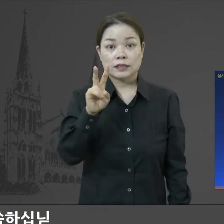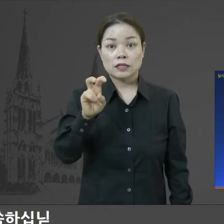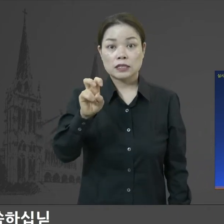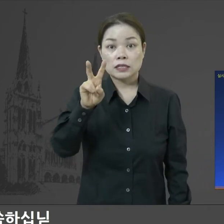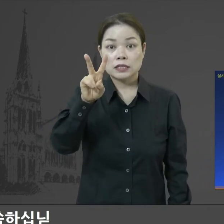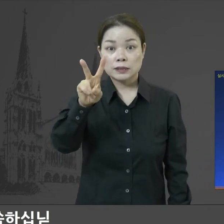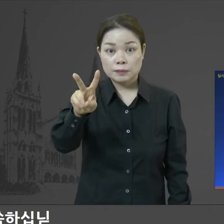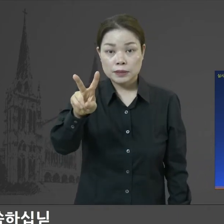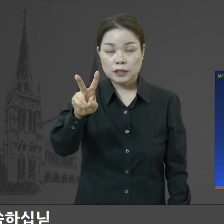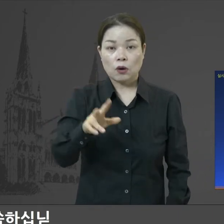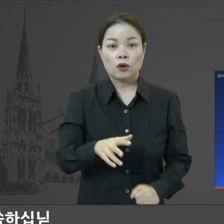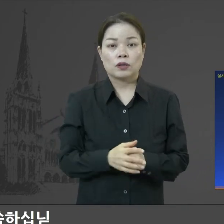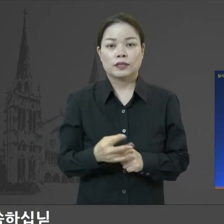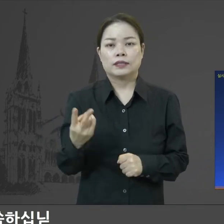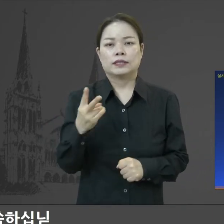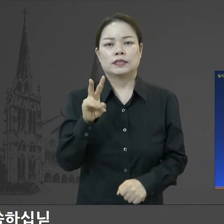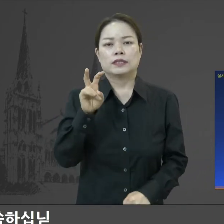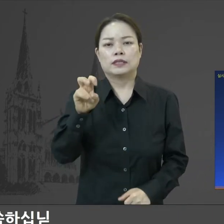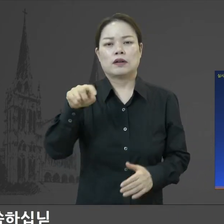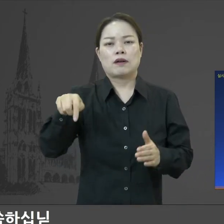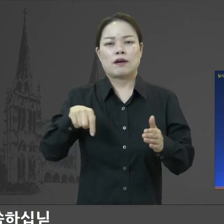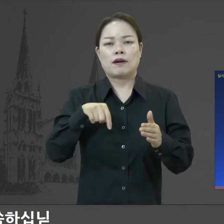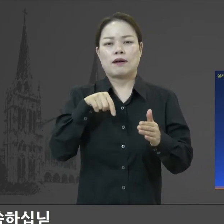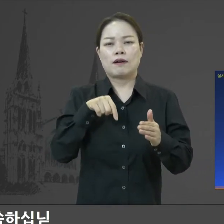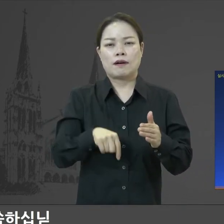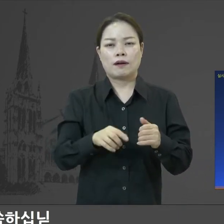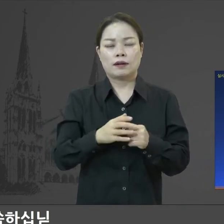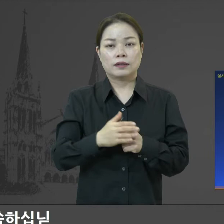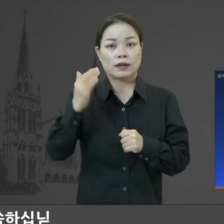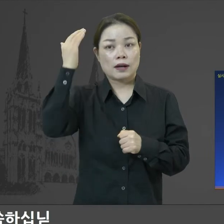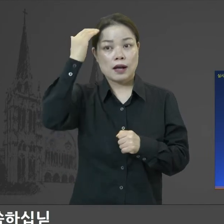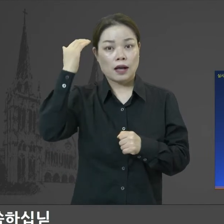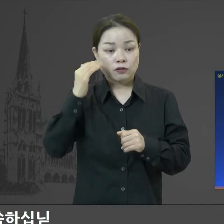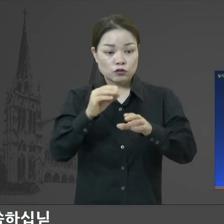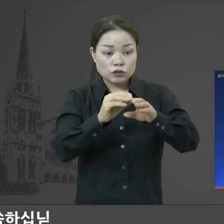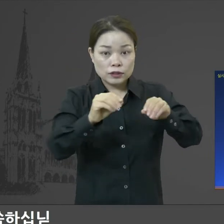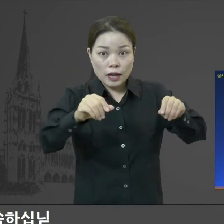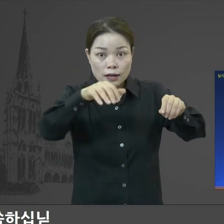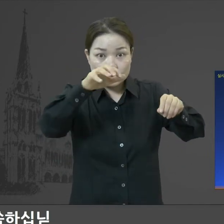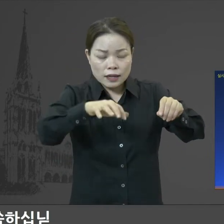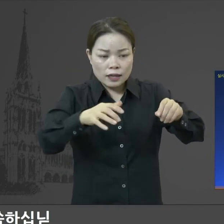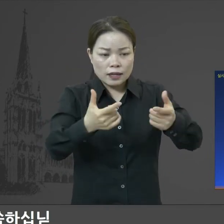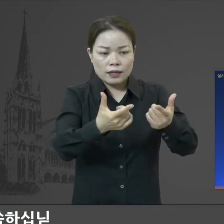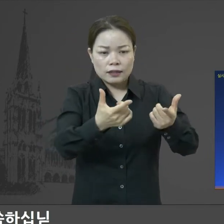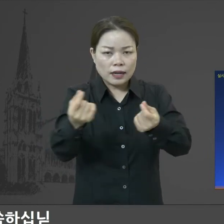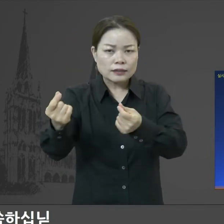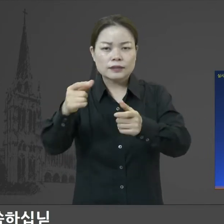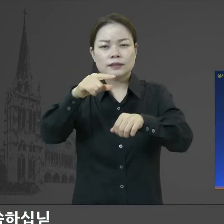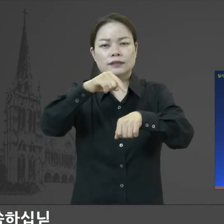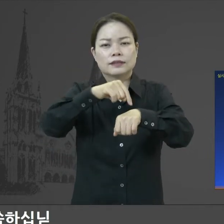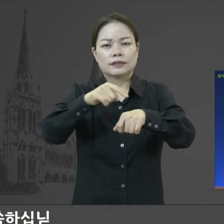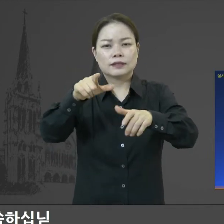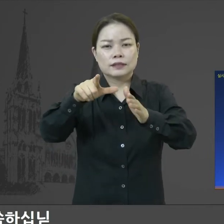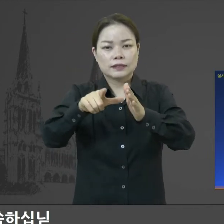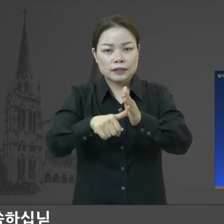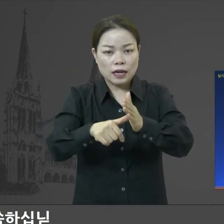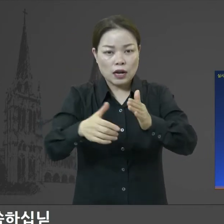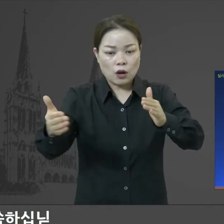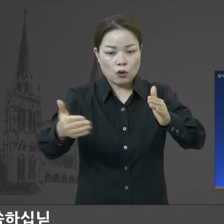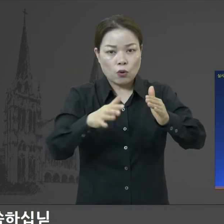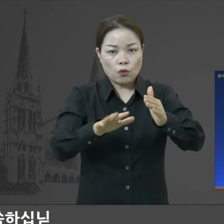2022년이라면 그 2022년 안에, 이 대한민국 땅 안에 같은 시간과 같은